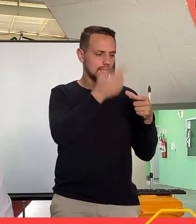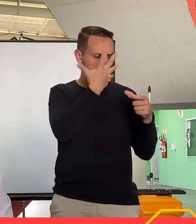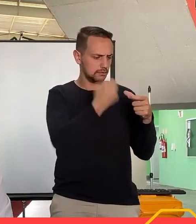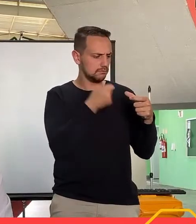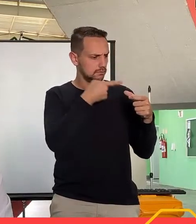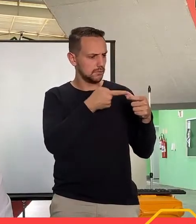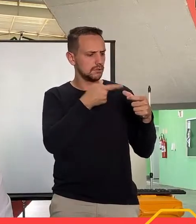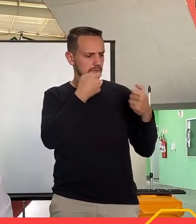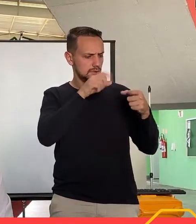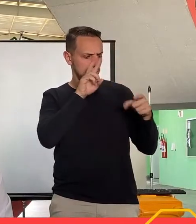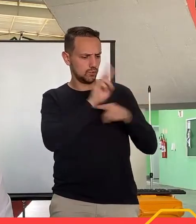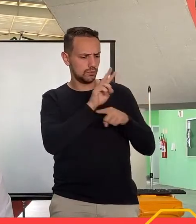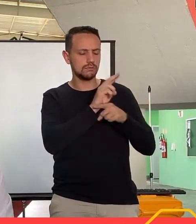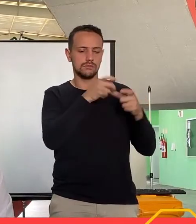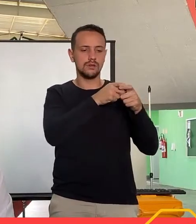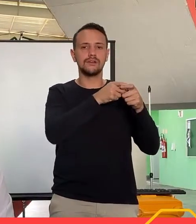impulso